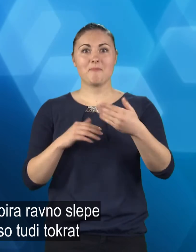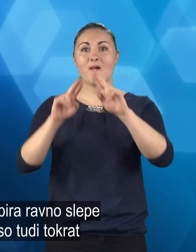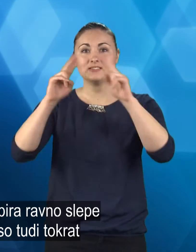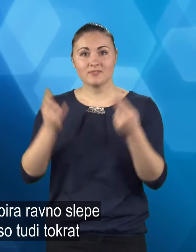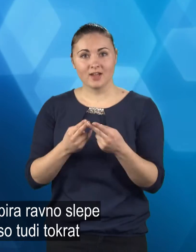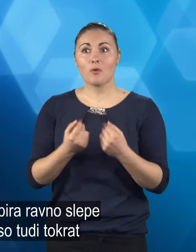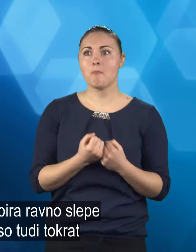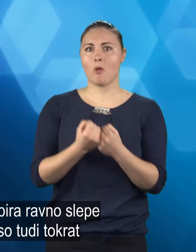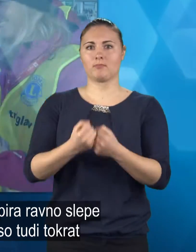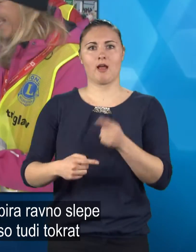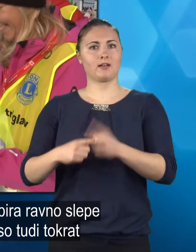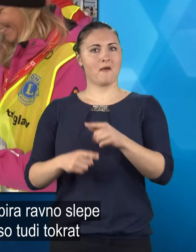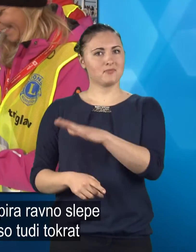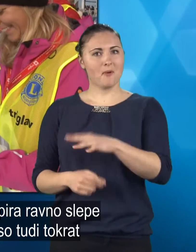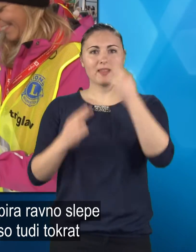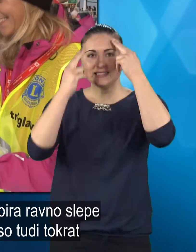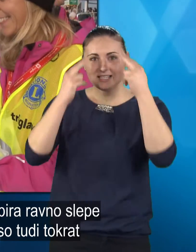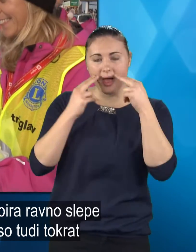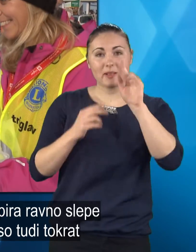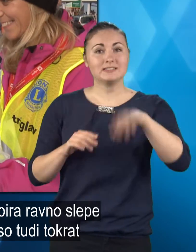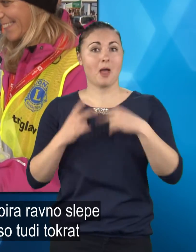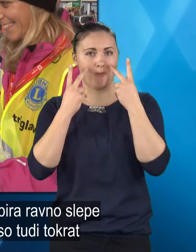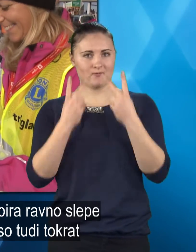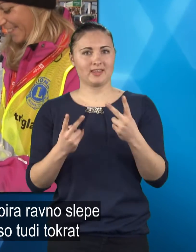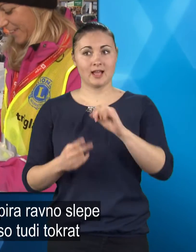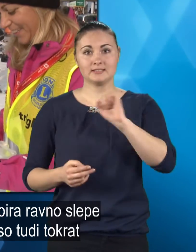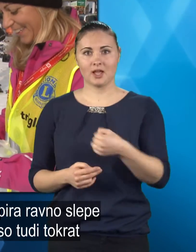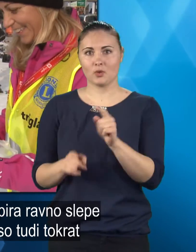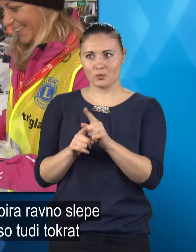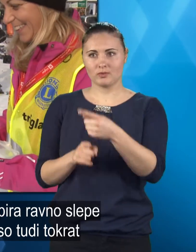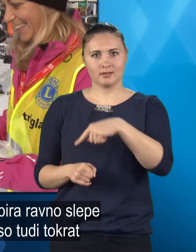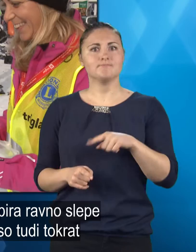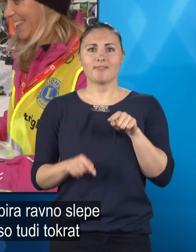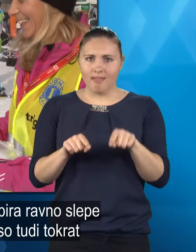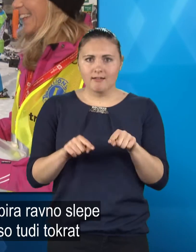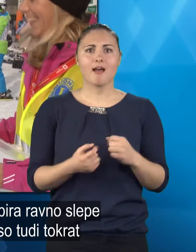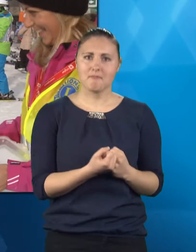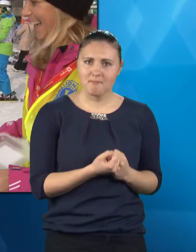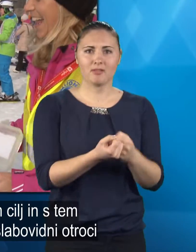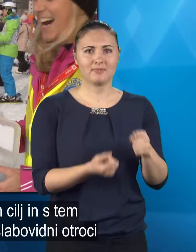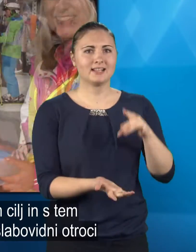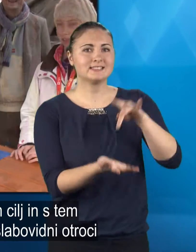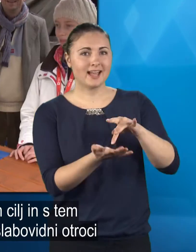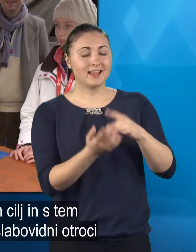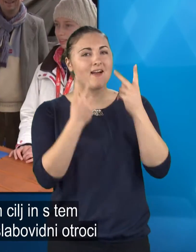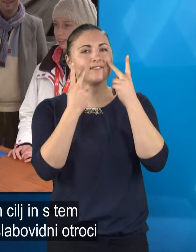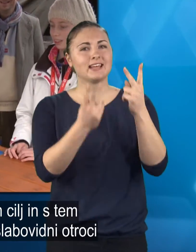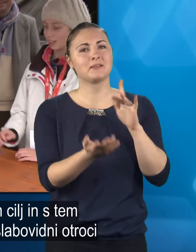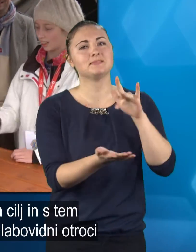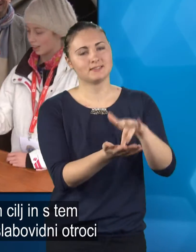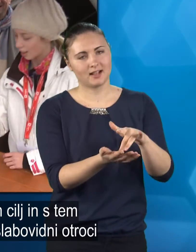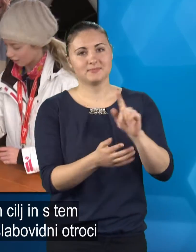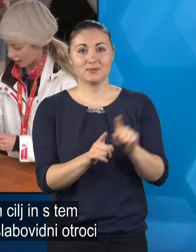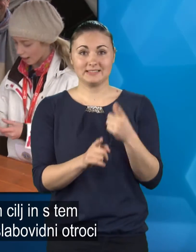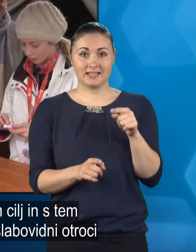Lionizem po svetu podpira ravno slepe in slabovidne. Zato so tudi tokrat podprli center Vidim cilj in